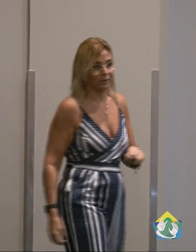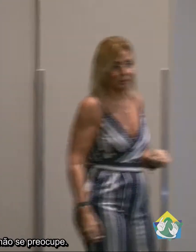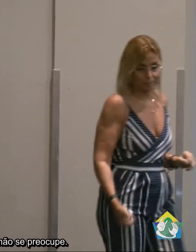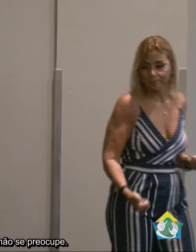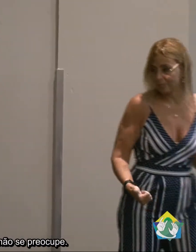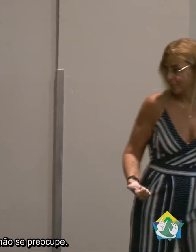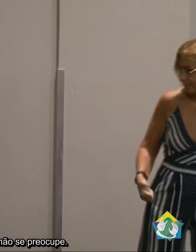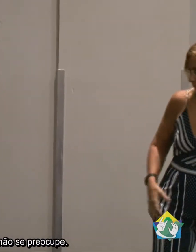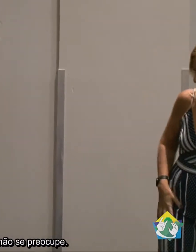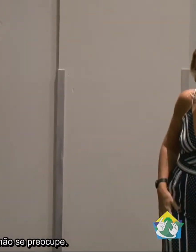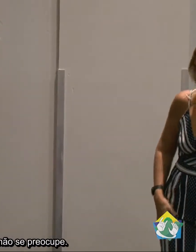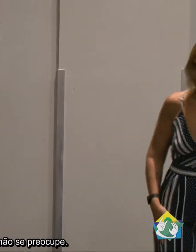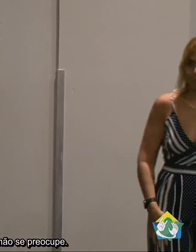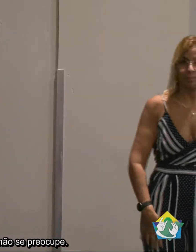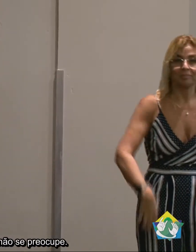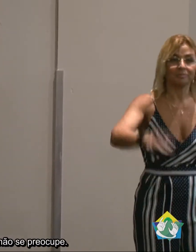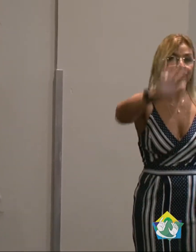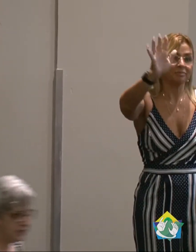Não vou me estender, não se preocupe.